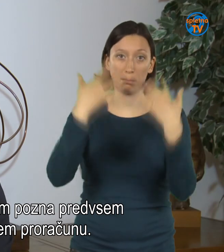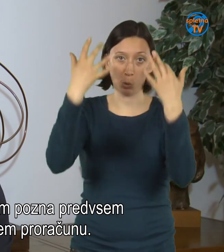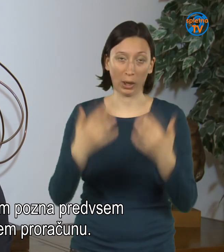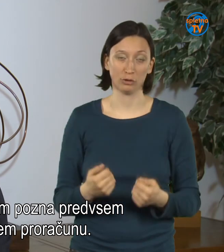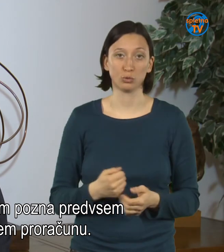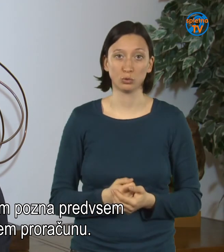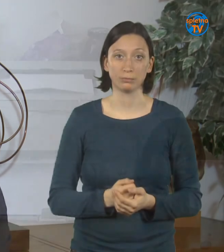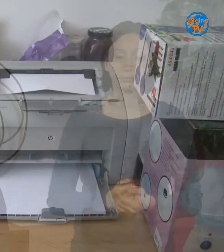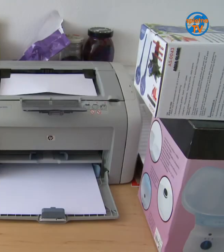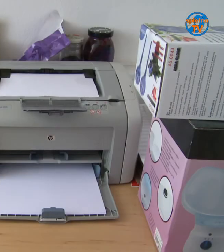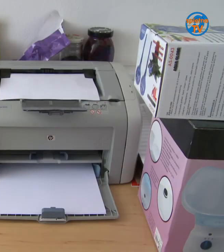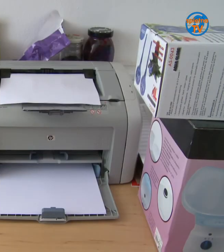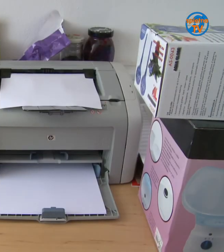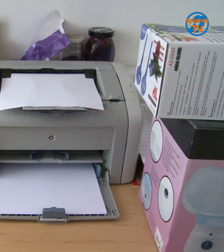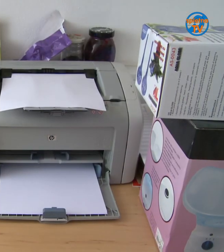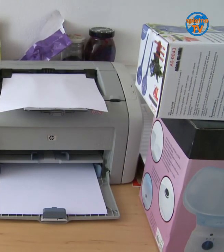družinskem proračunu.